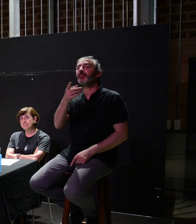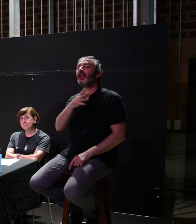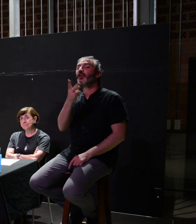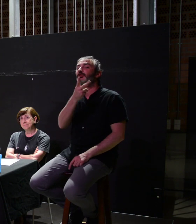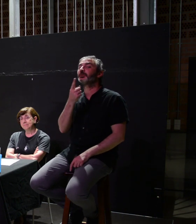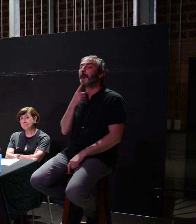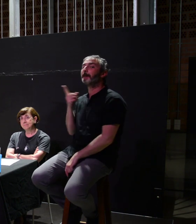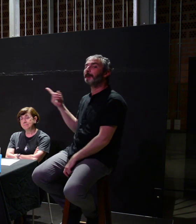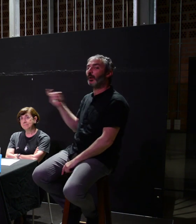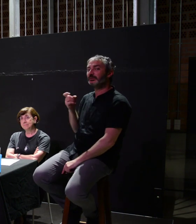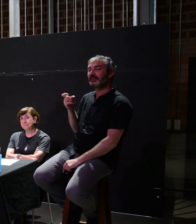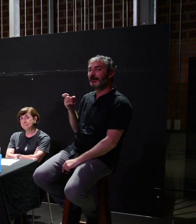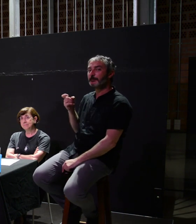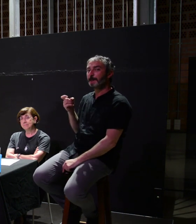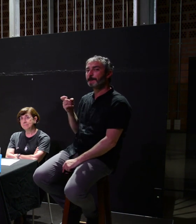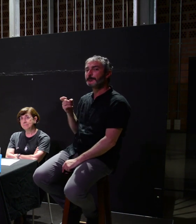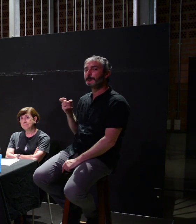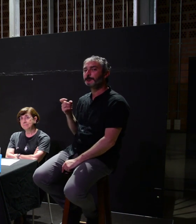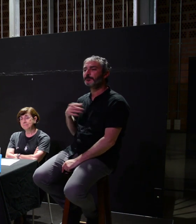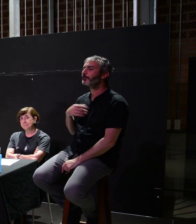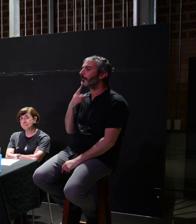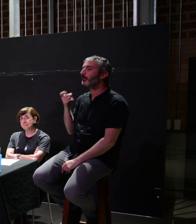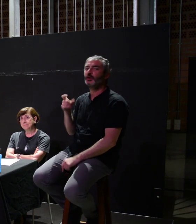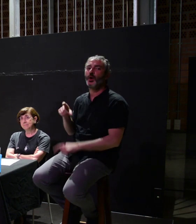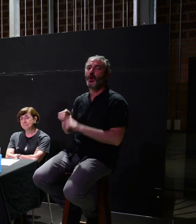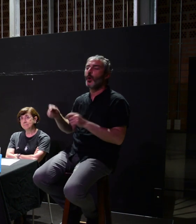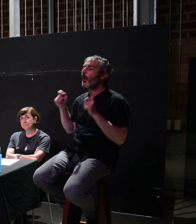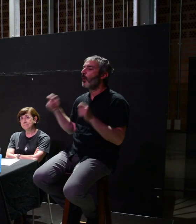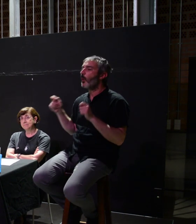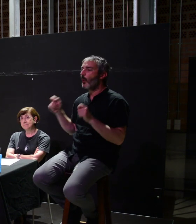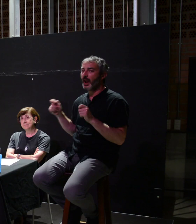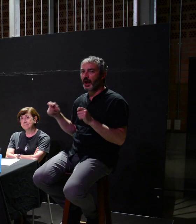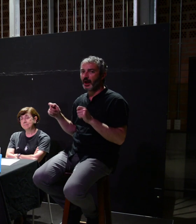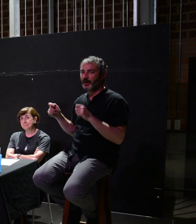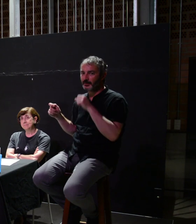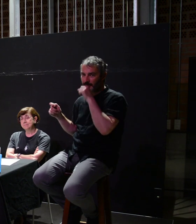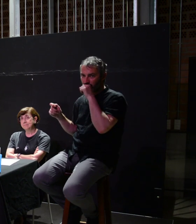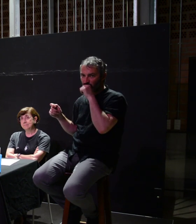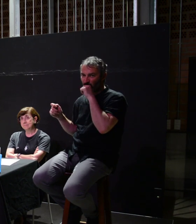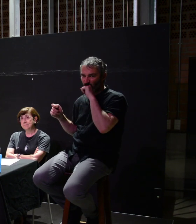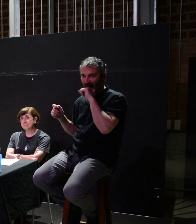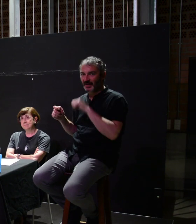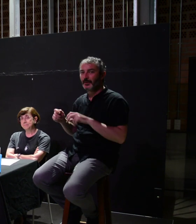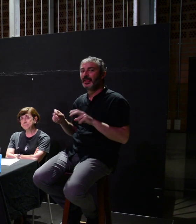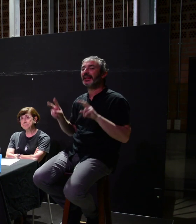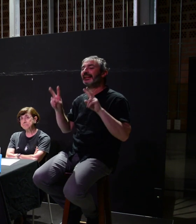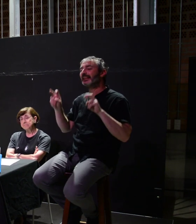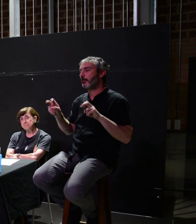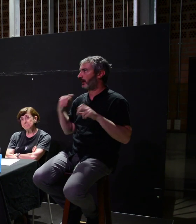mica com una vaga tan important, com una vaga que a més en la territori de